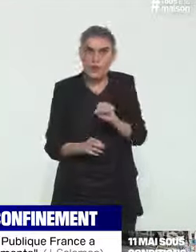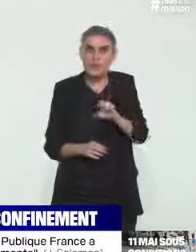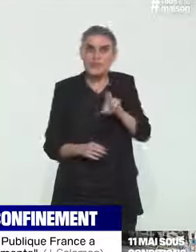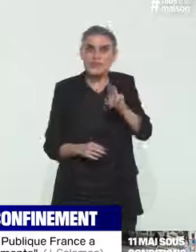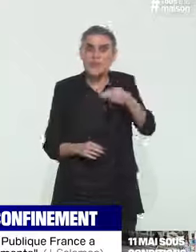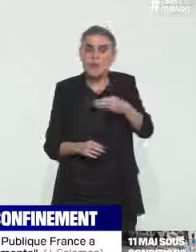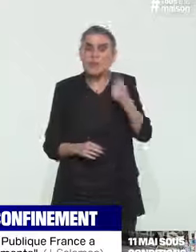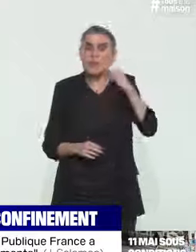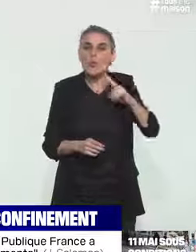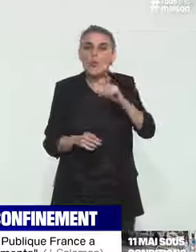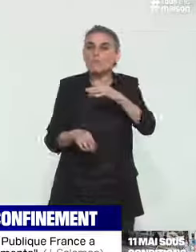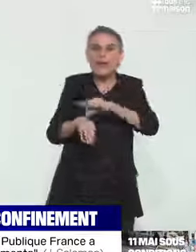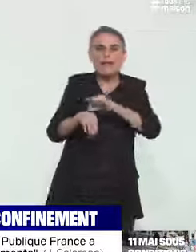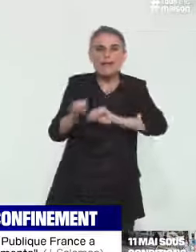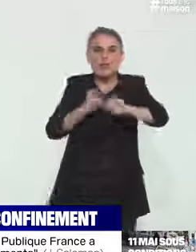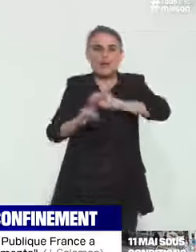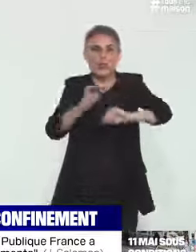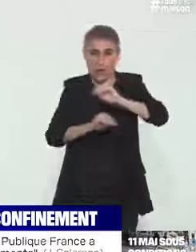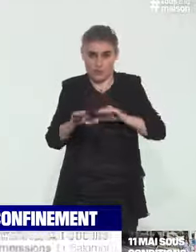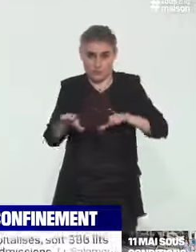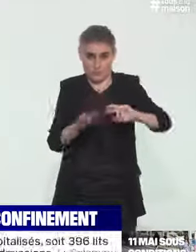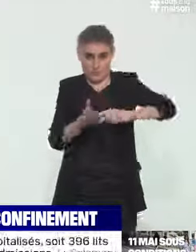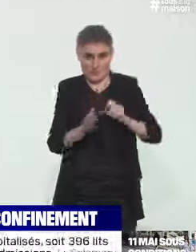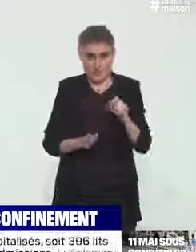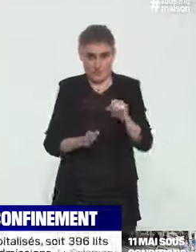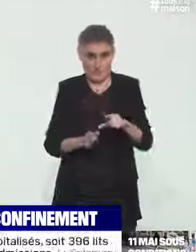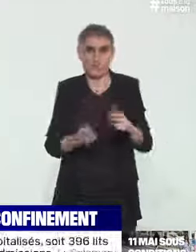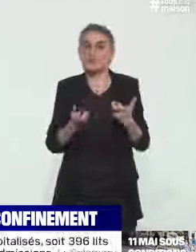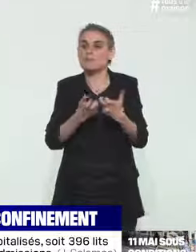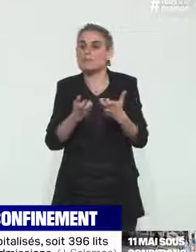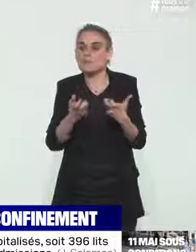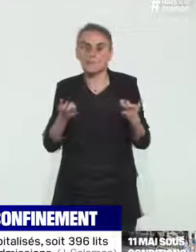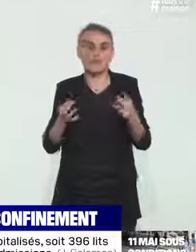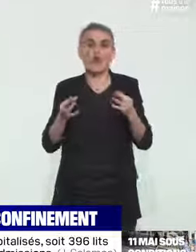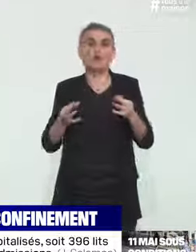pour guérir un certain nombre de patients. C'est comme ça qu'on a développé, par exemple, le sérum antitétanique.